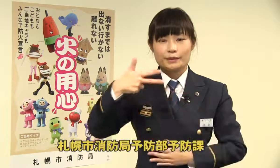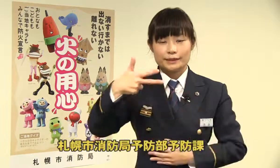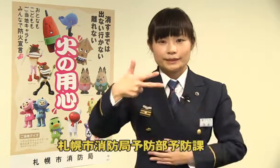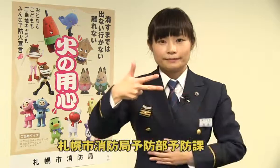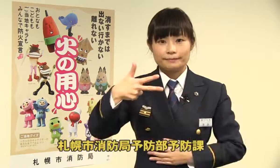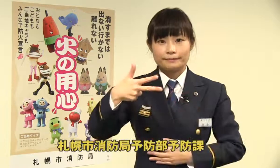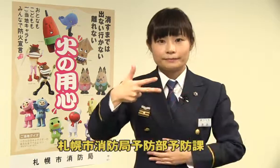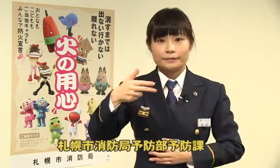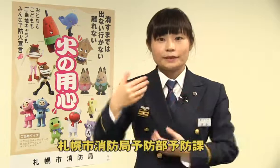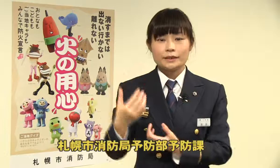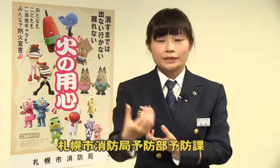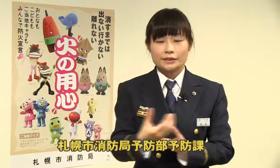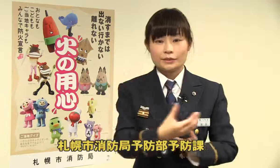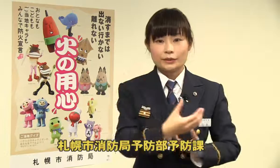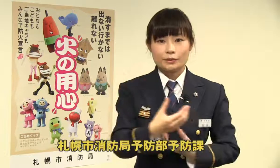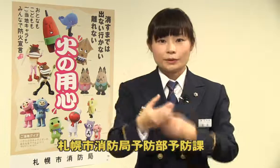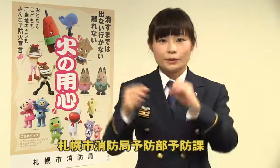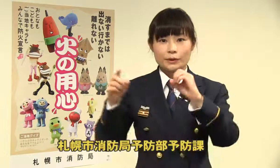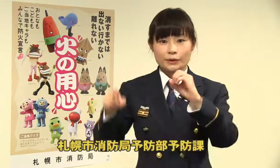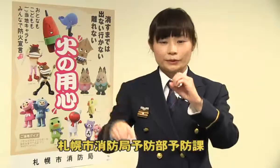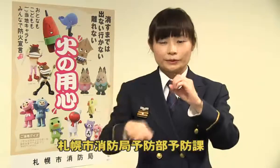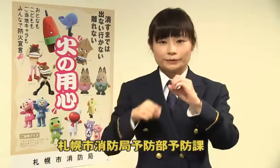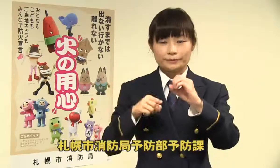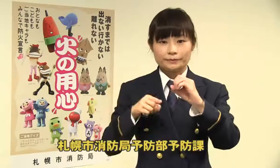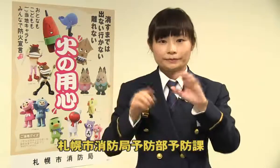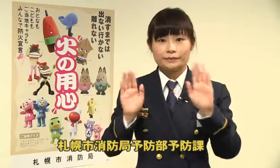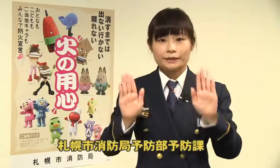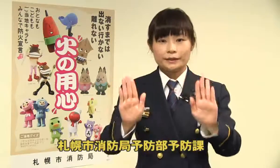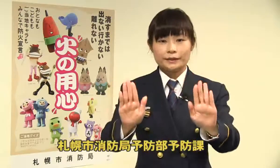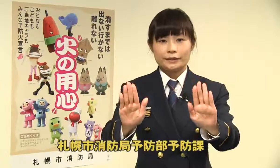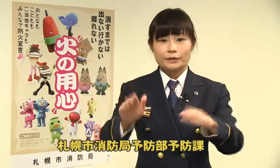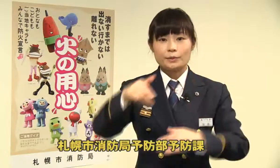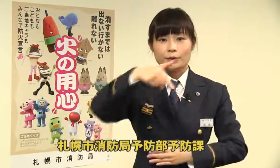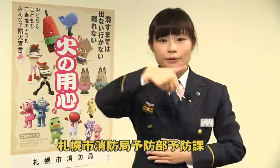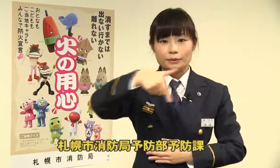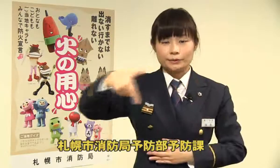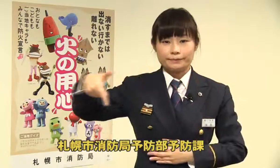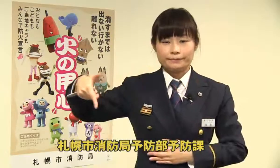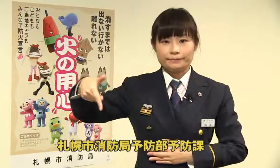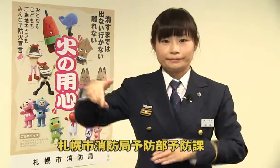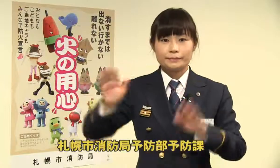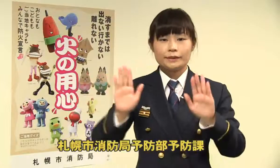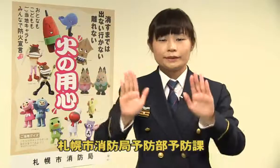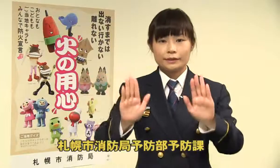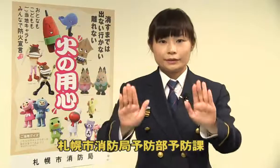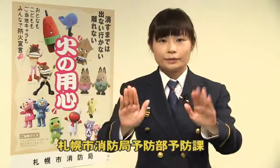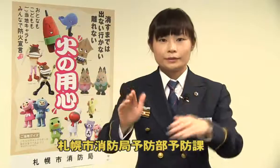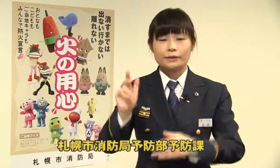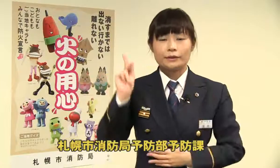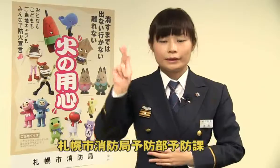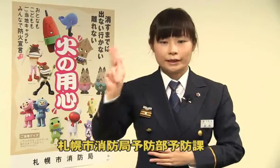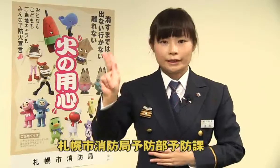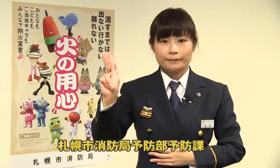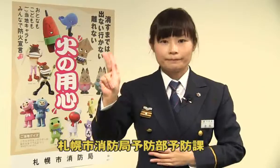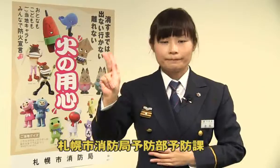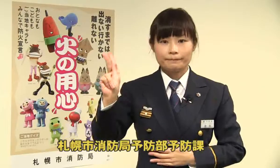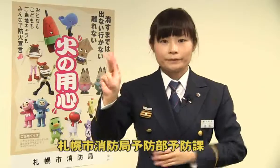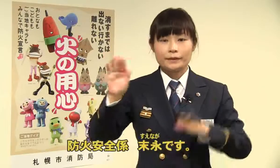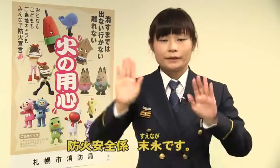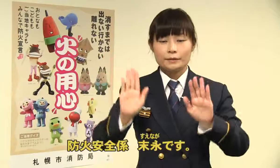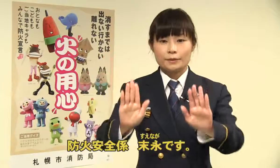札幌市消防局予防部予防